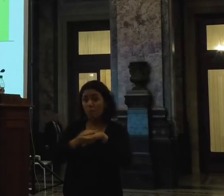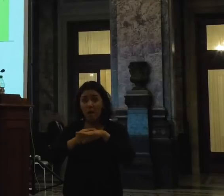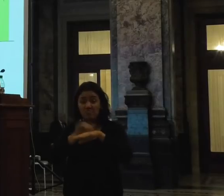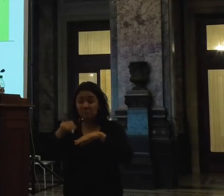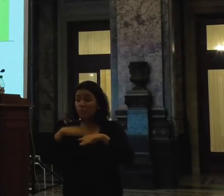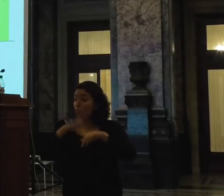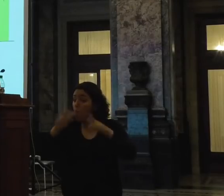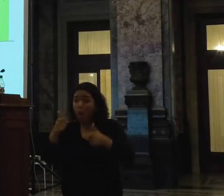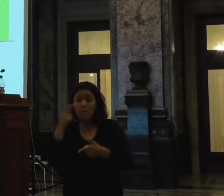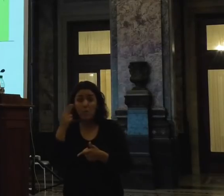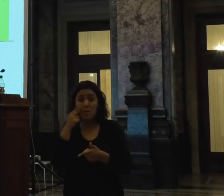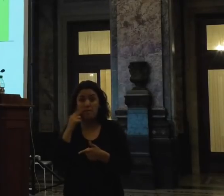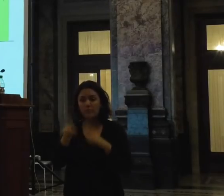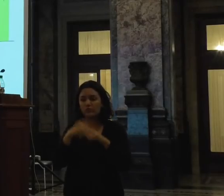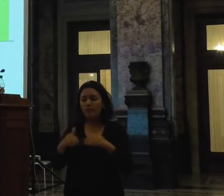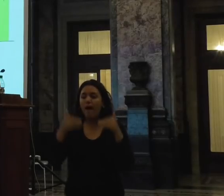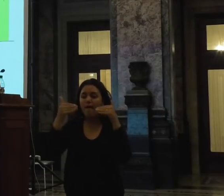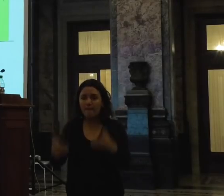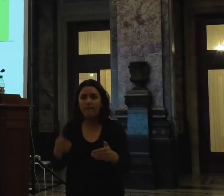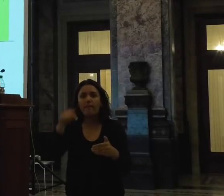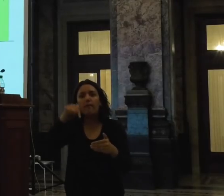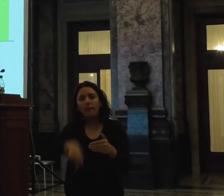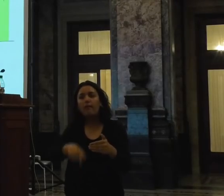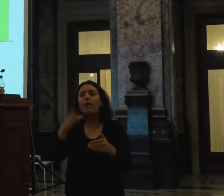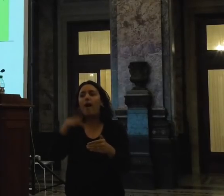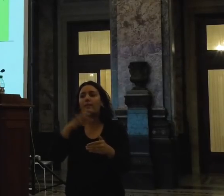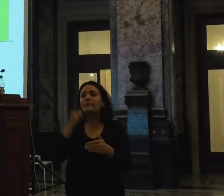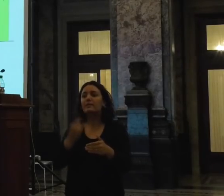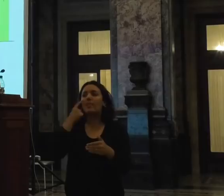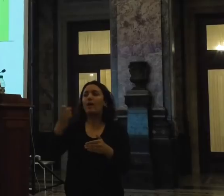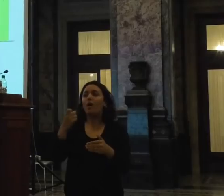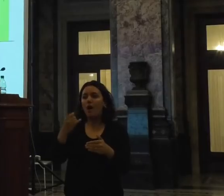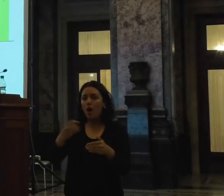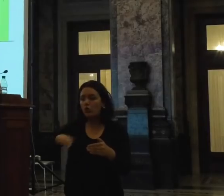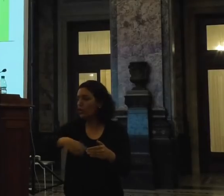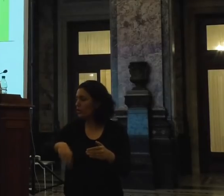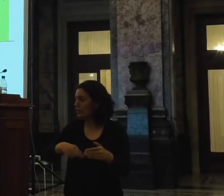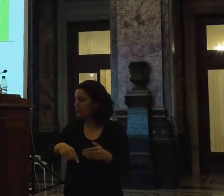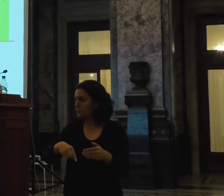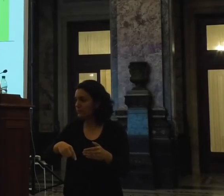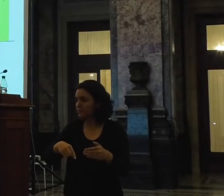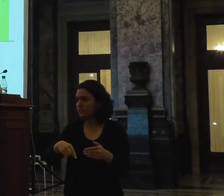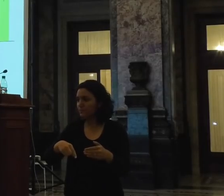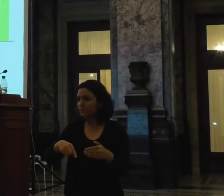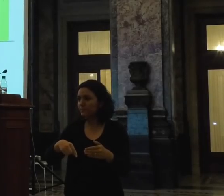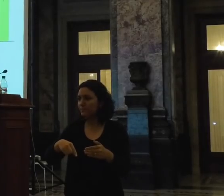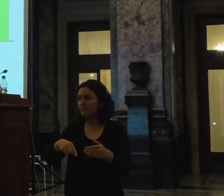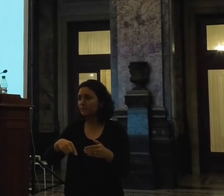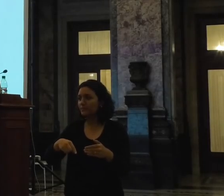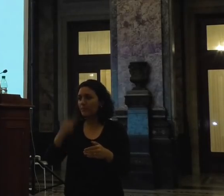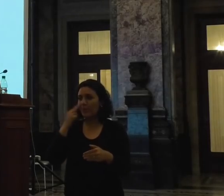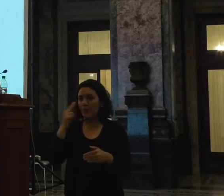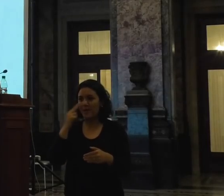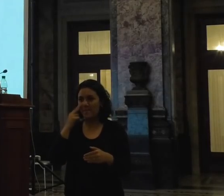déficit, entonces nos movemos un escalón más y empezamos a ver dónde hay ese déficit. Ok, iban